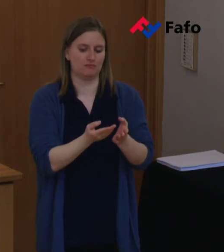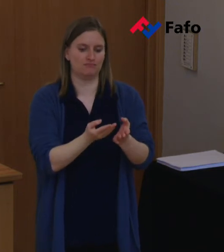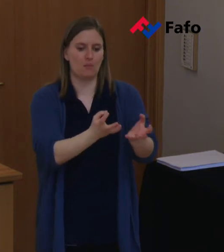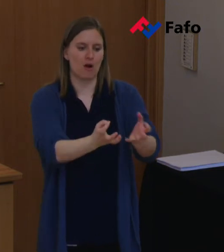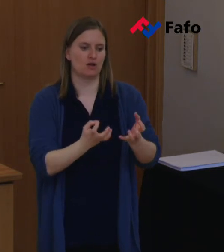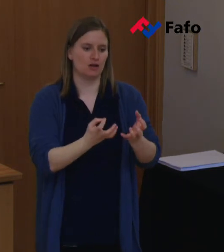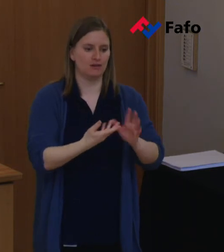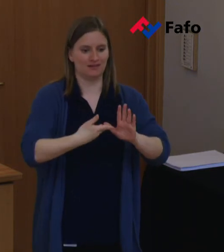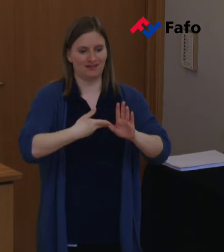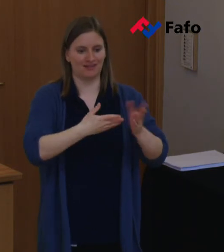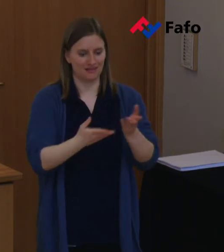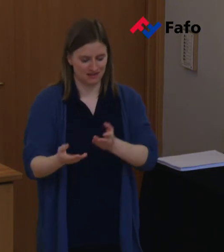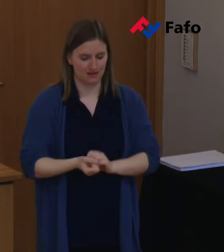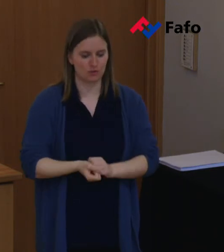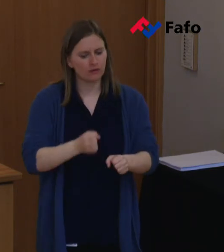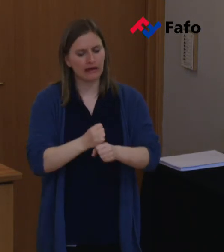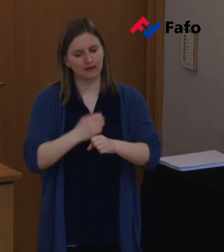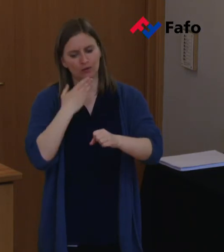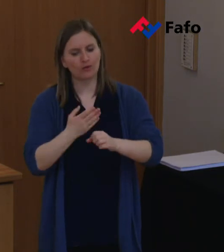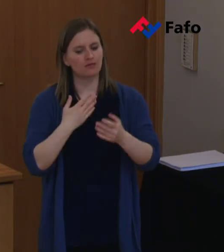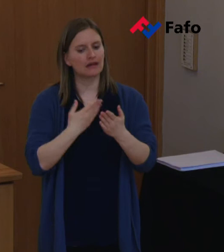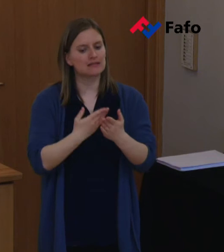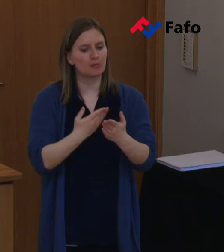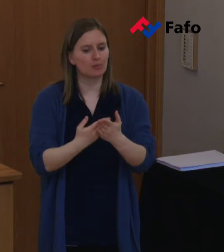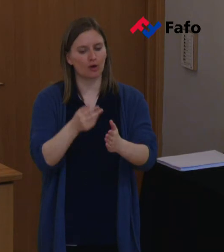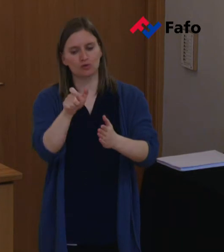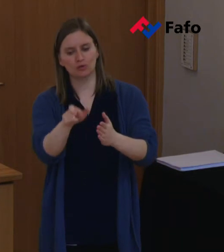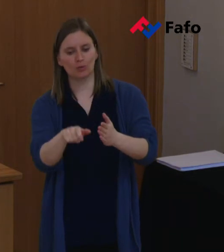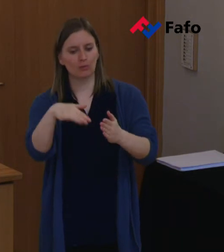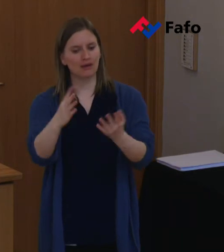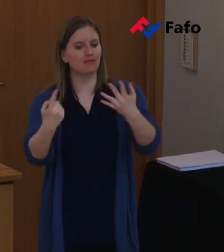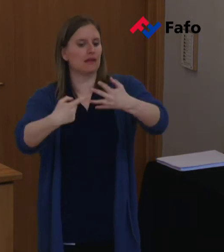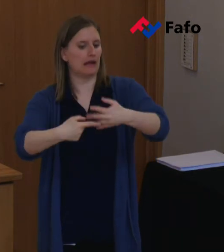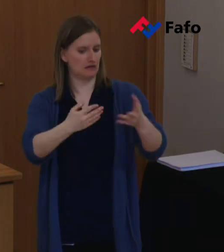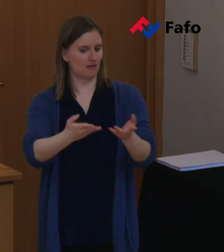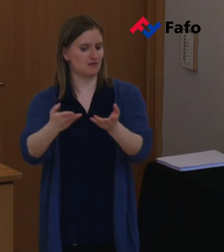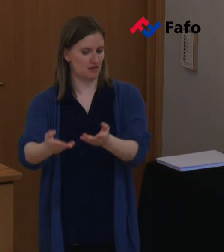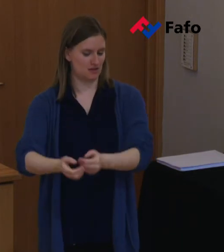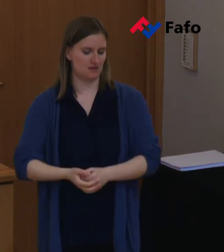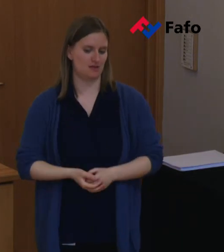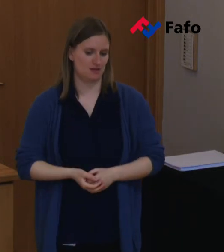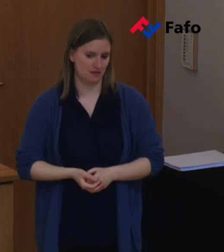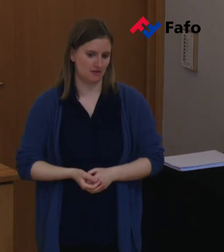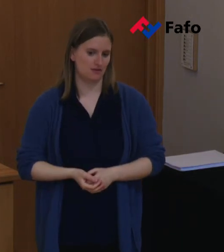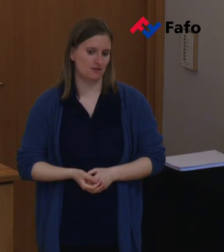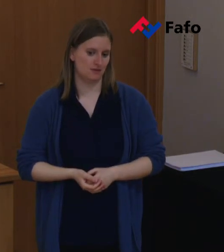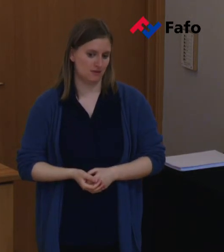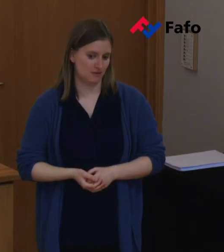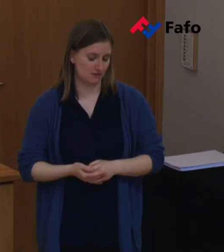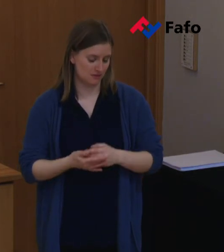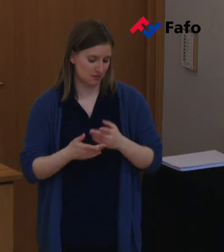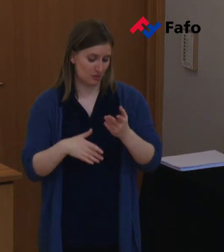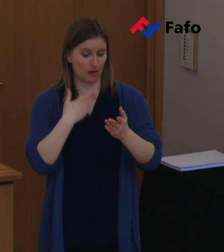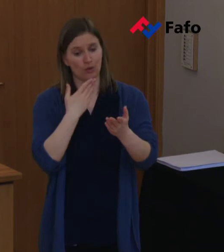jeg dette er et godt eksempel på en type mer integrerte tjenester, og det er et